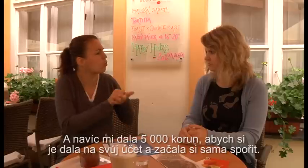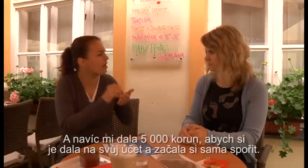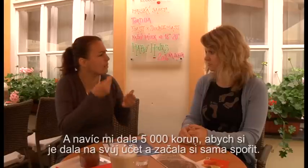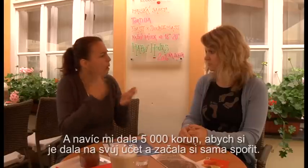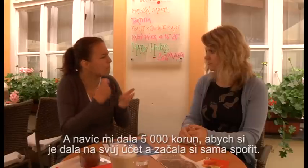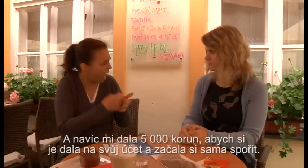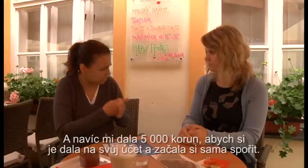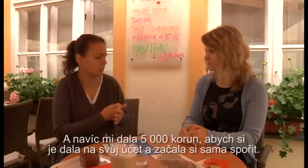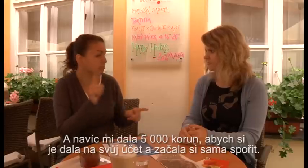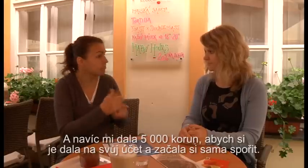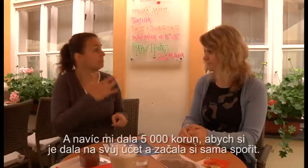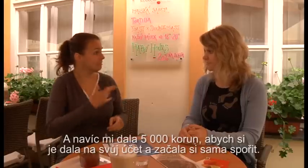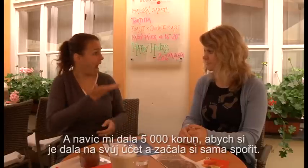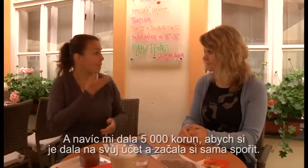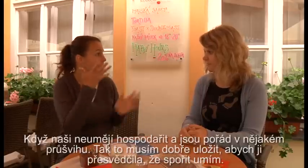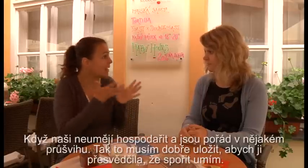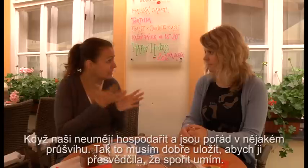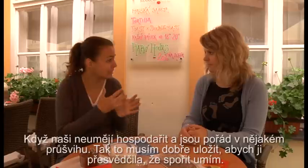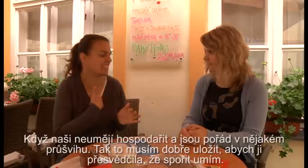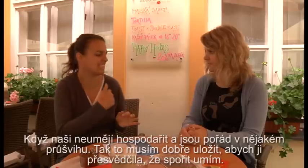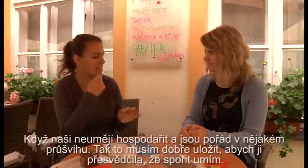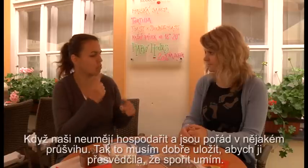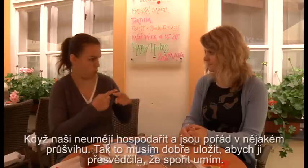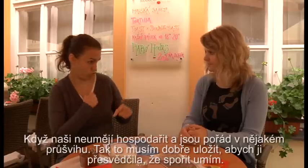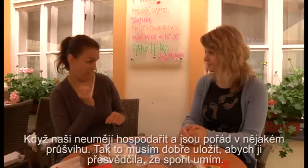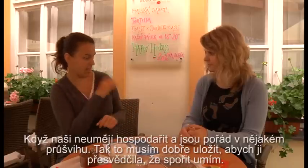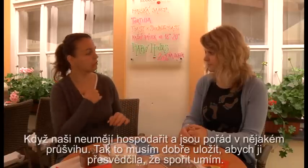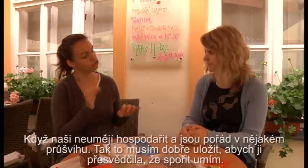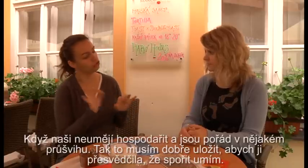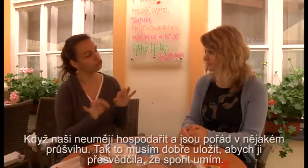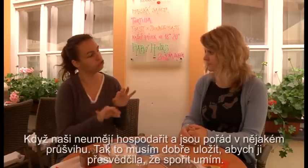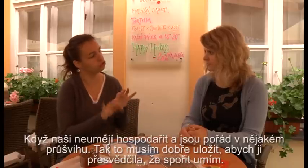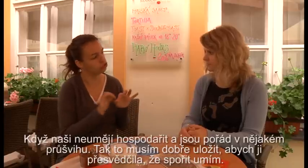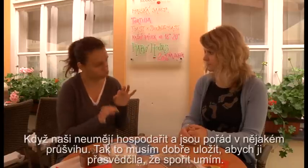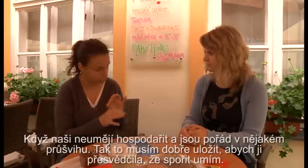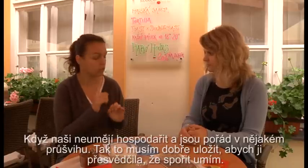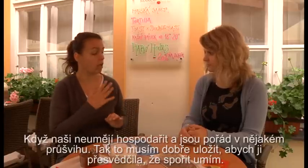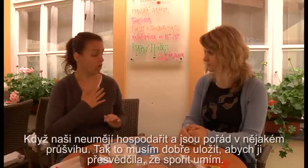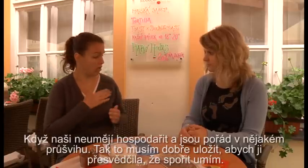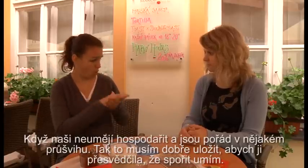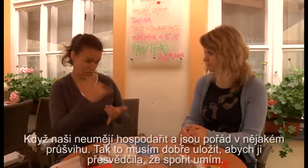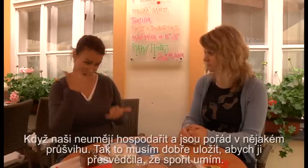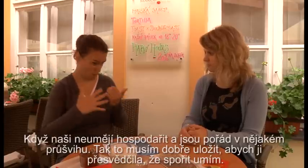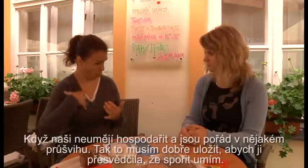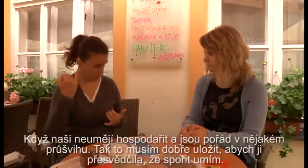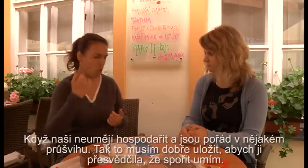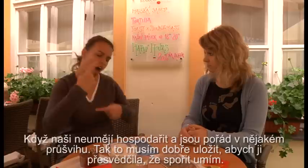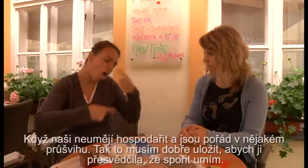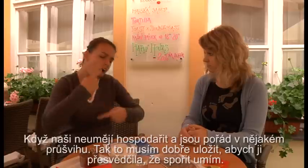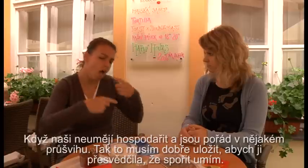abych si dala na svůj účet a začala sama spořit. Když naši neumějí hospodařit a jsou pořád v nějakém průšvihu, tak to musím dobře uložit, abych se